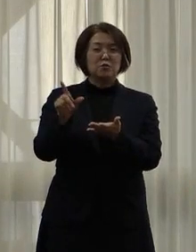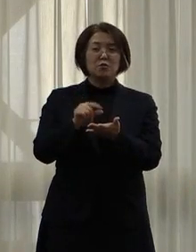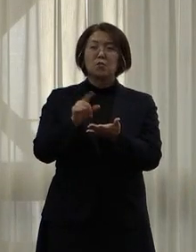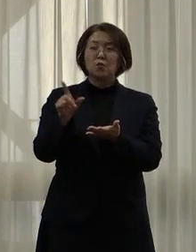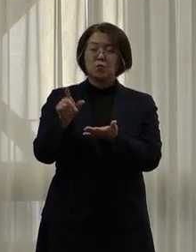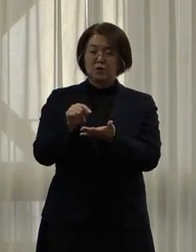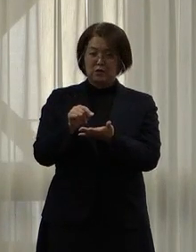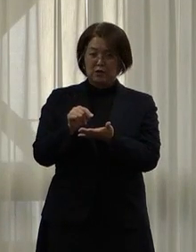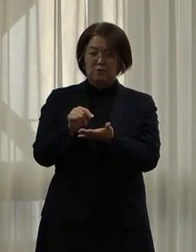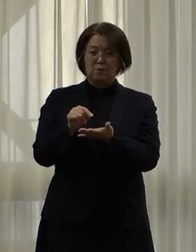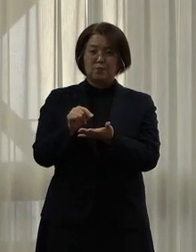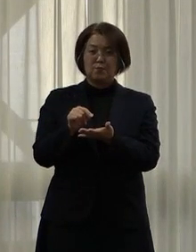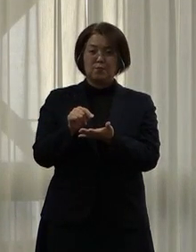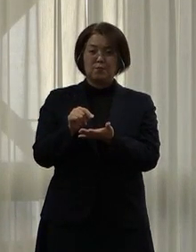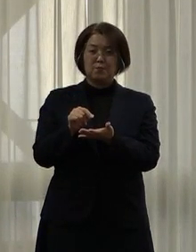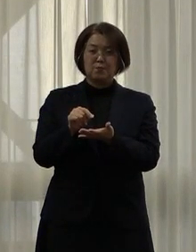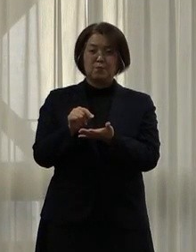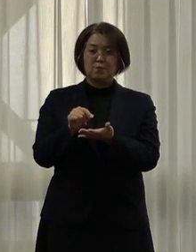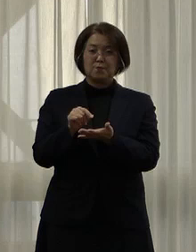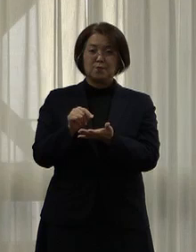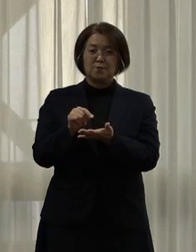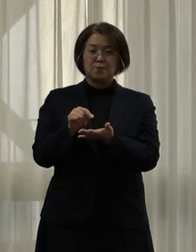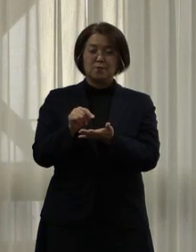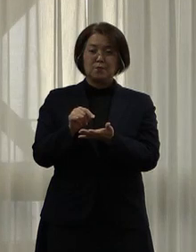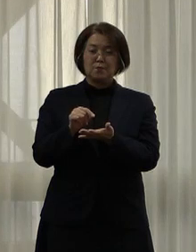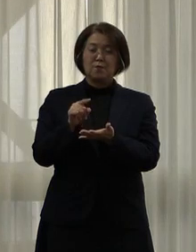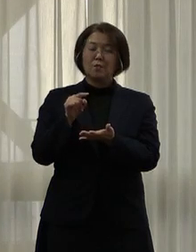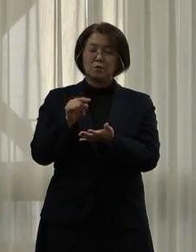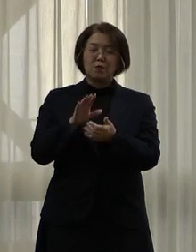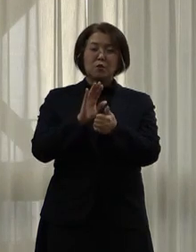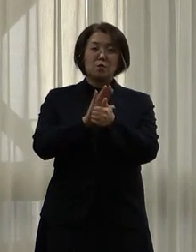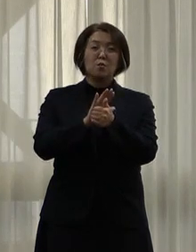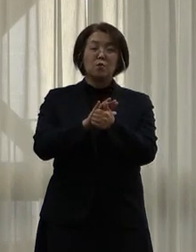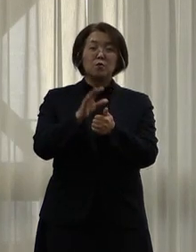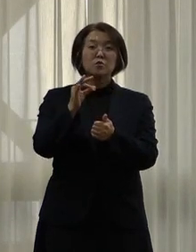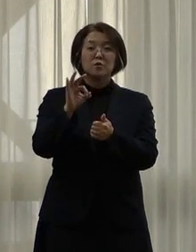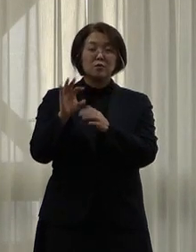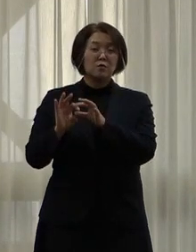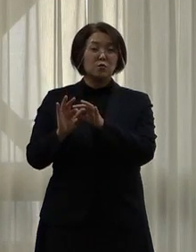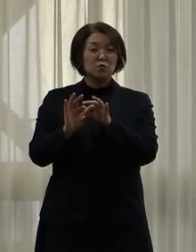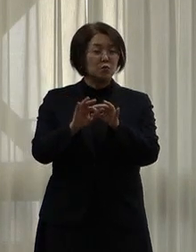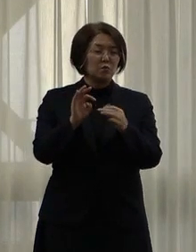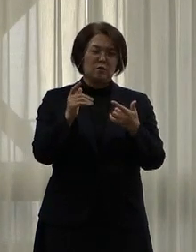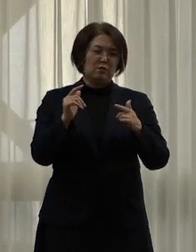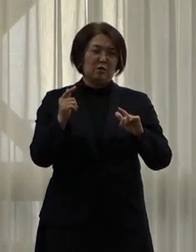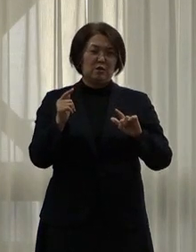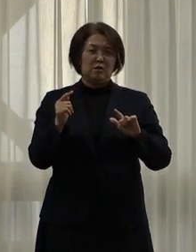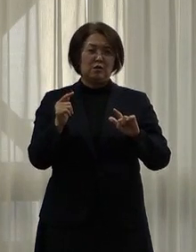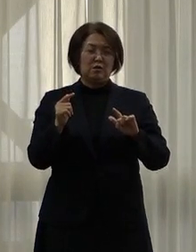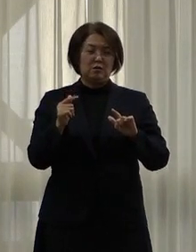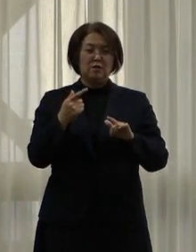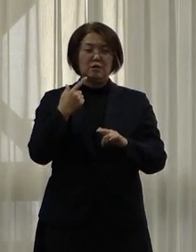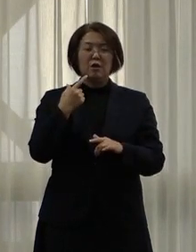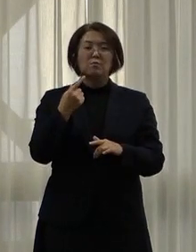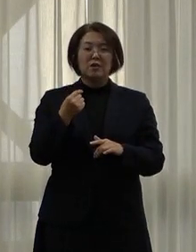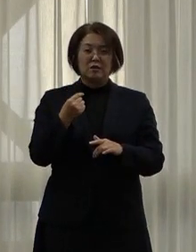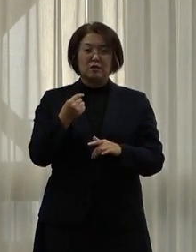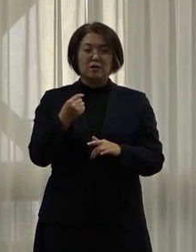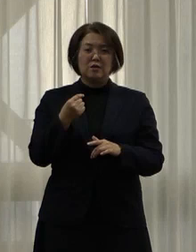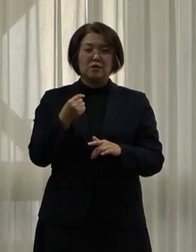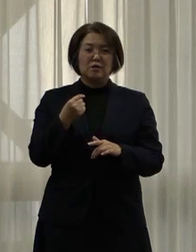いて、いわばこういった補助金というのはあくまで永久にあるものではありません。やっぱりいわゆ